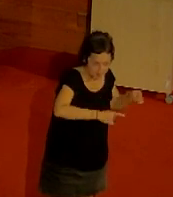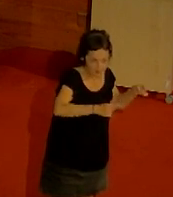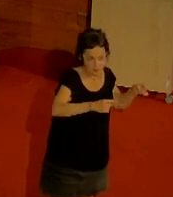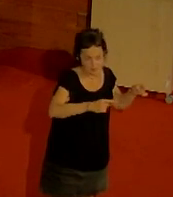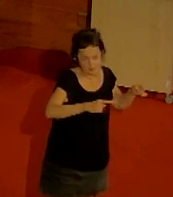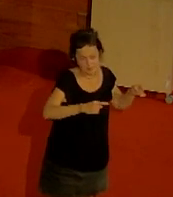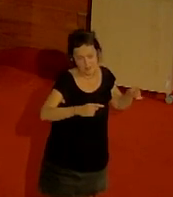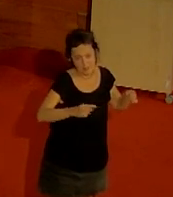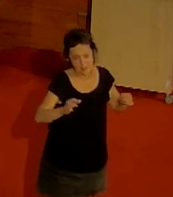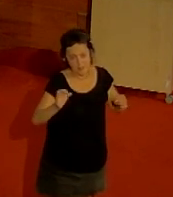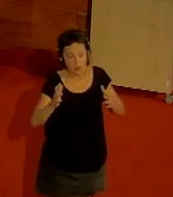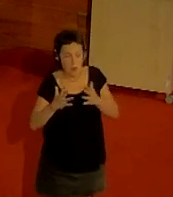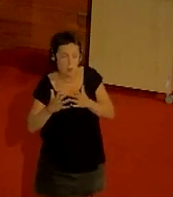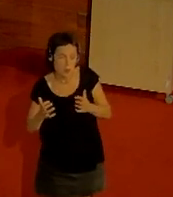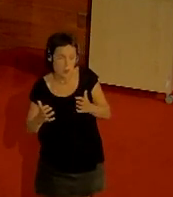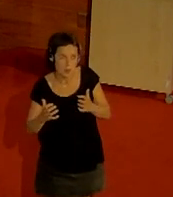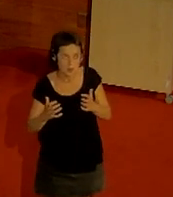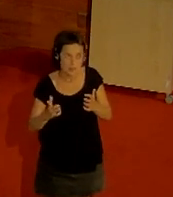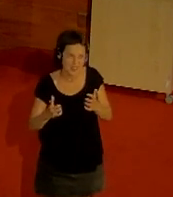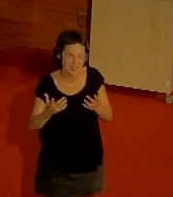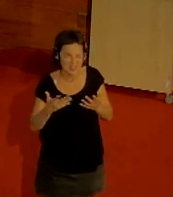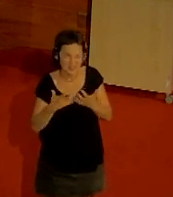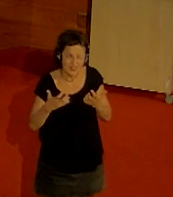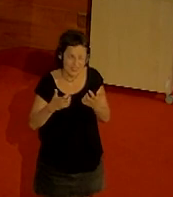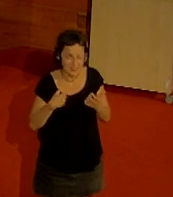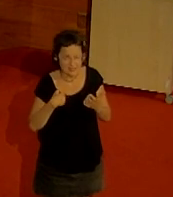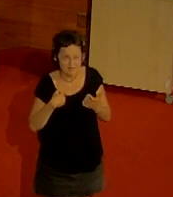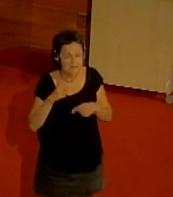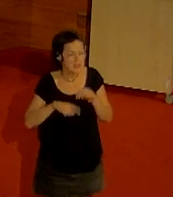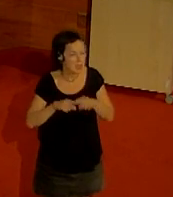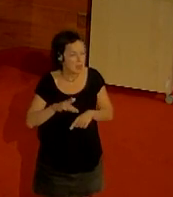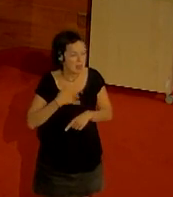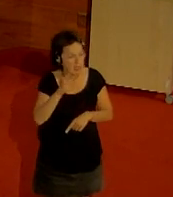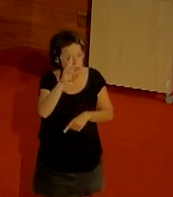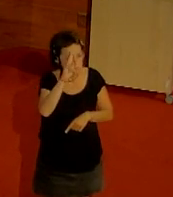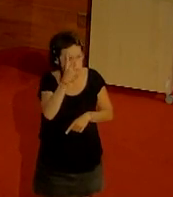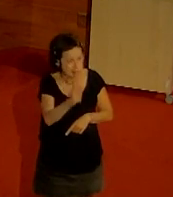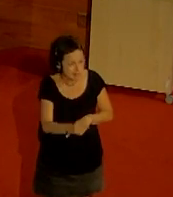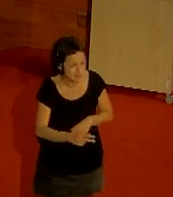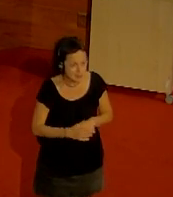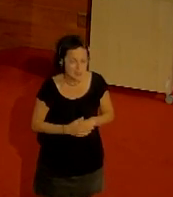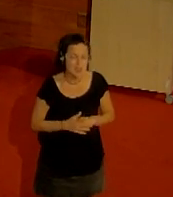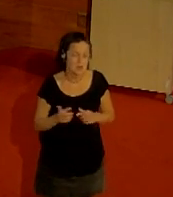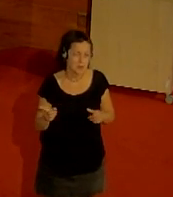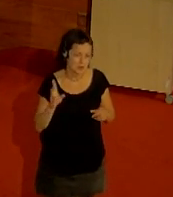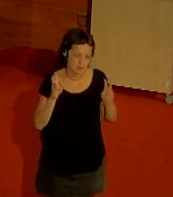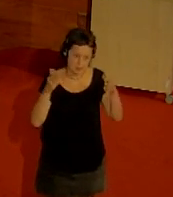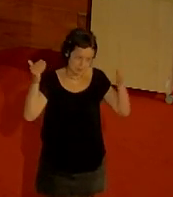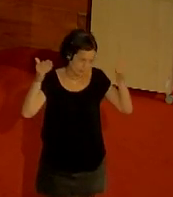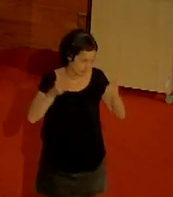y lo de público o no público, esto tengo que pensarlo todavía, cada día cambio de opinión también, pero hay que abordarlo, eso desde